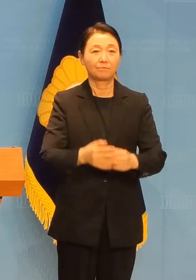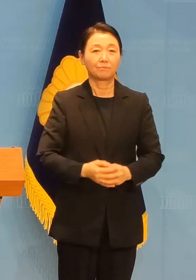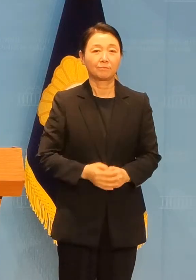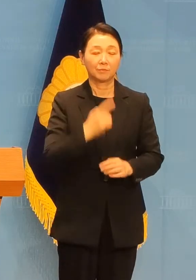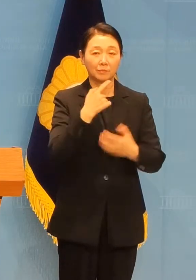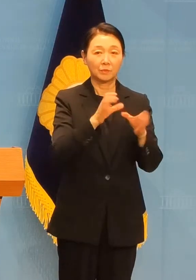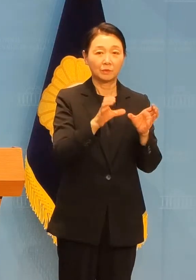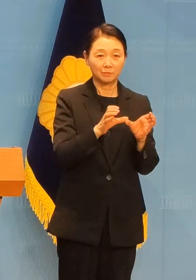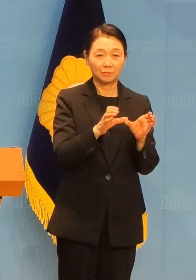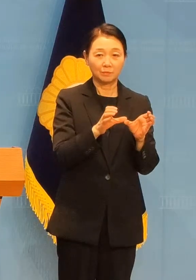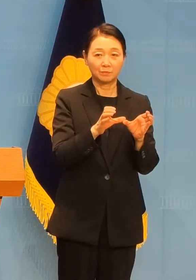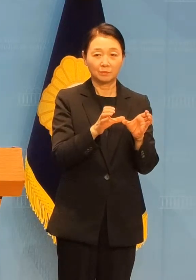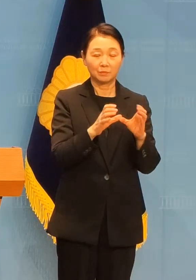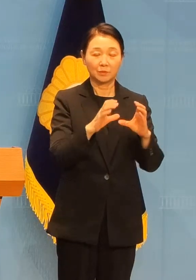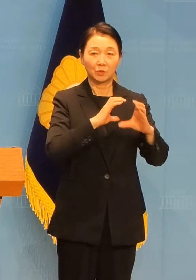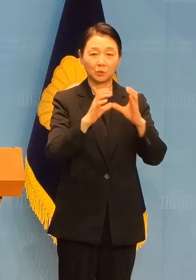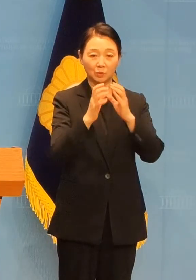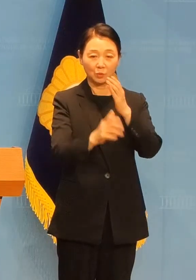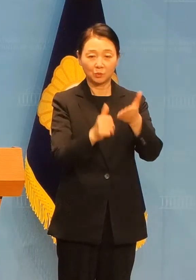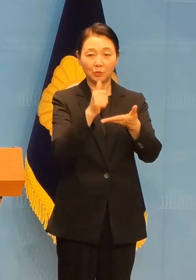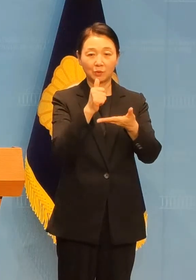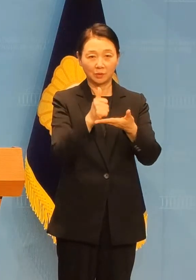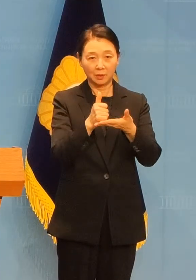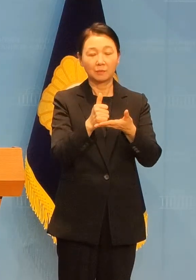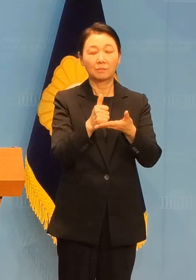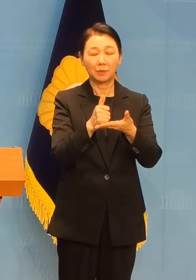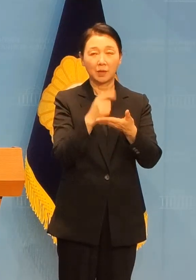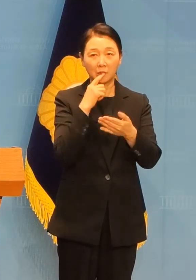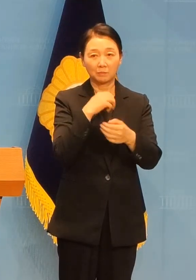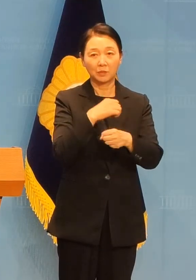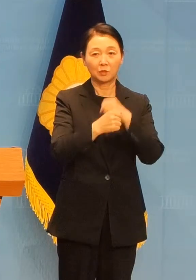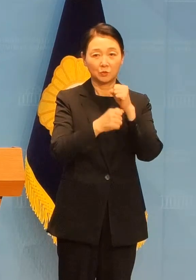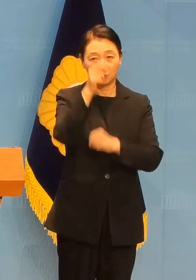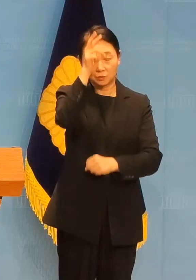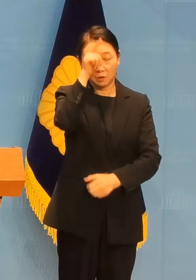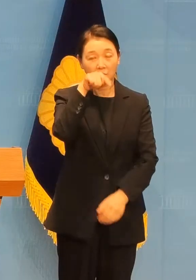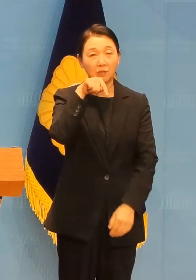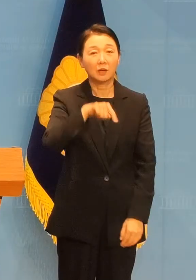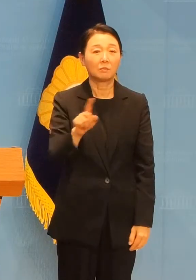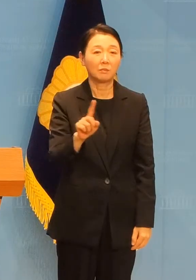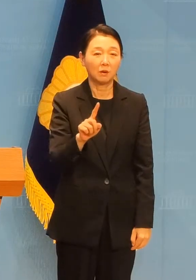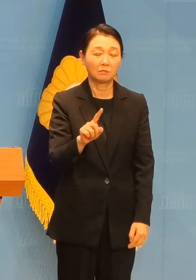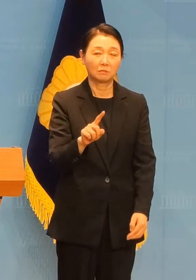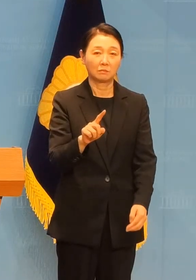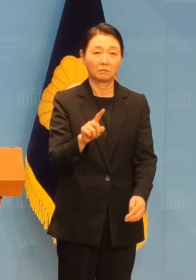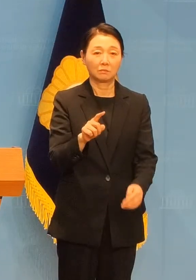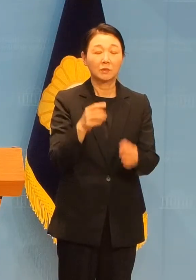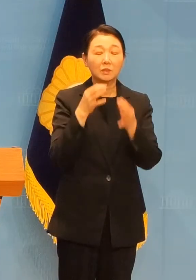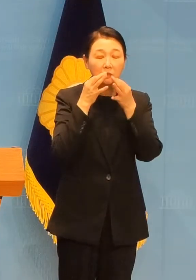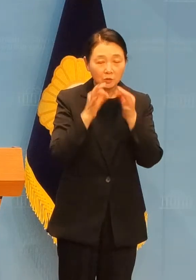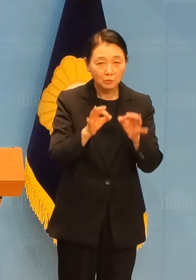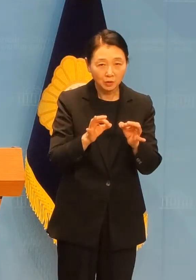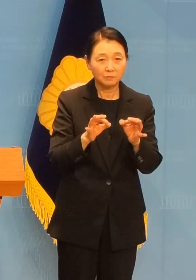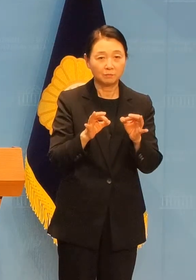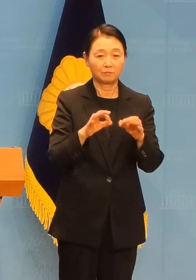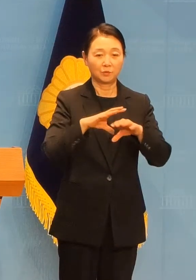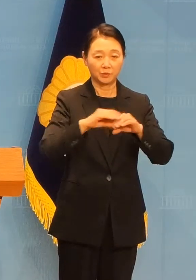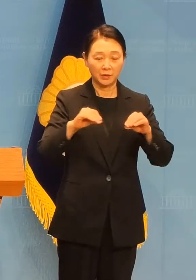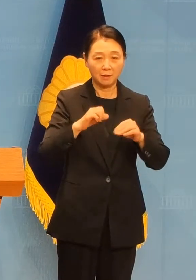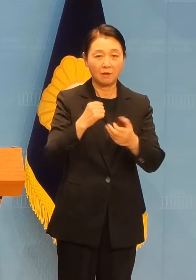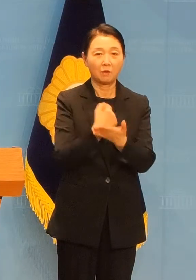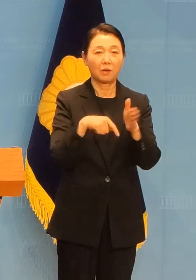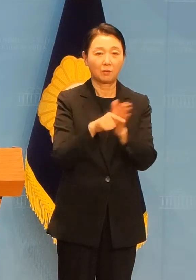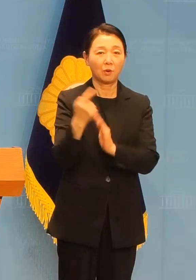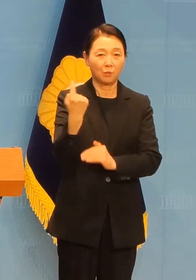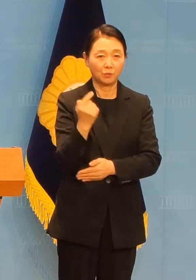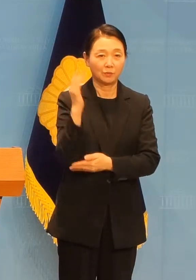더불어민주당 국민소통위원회 민주파출소는 1월 9일 금요일 주간 주요 대응 현황을 브리핑하러 이 자리에